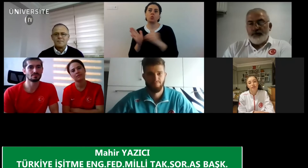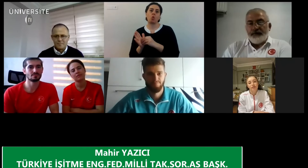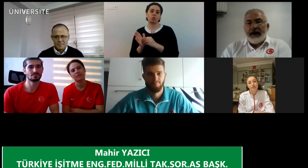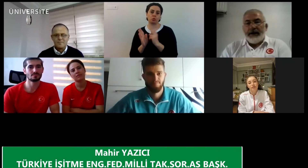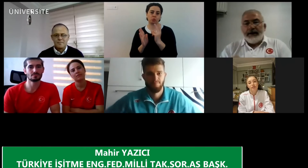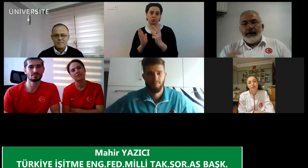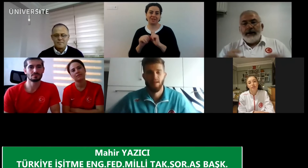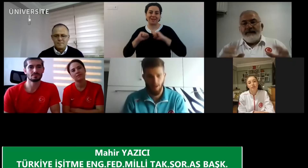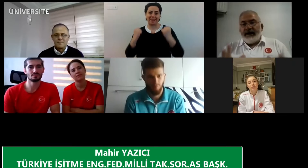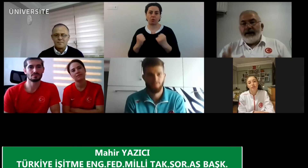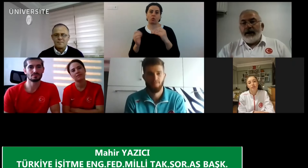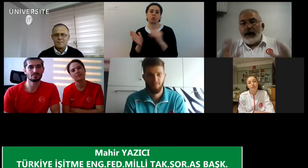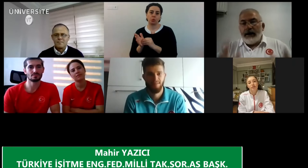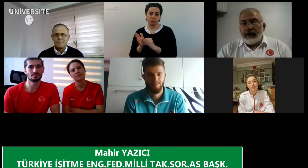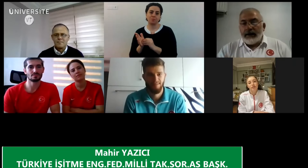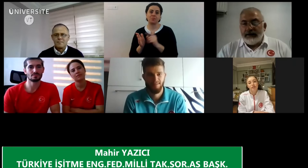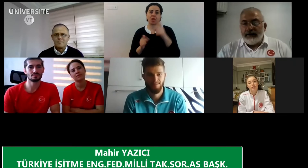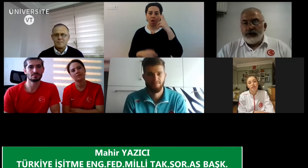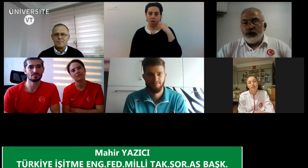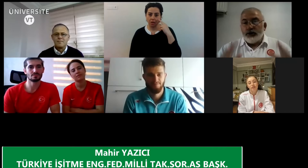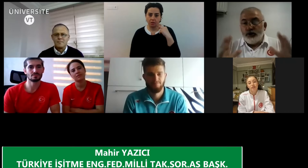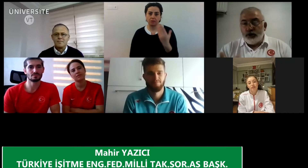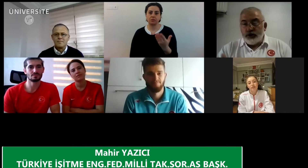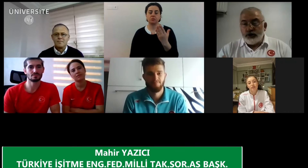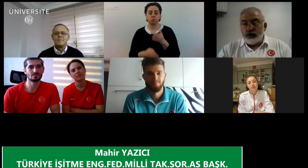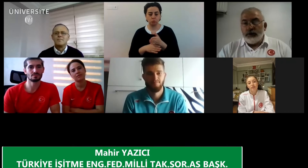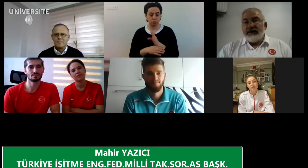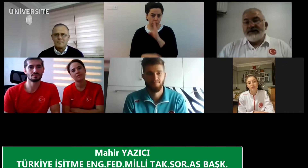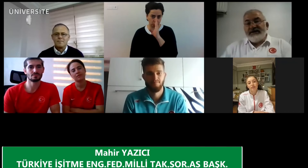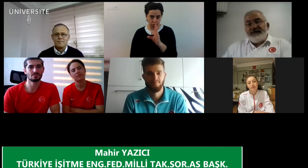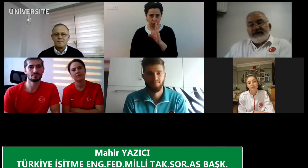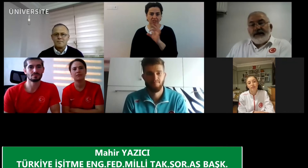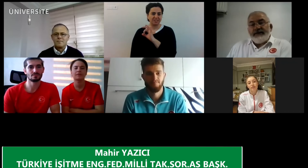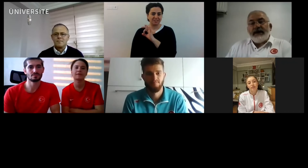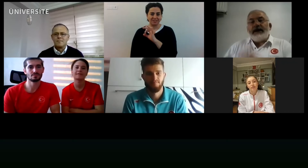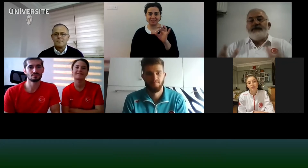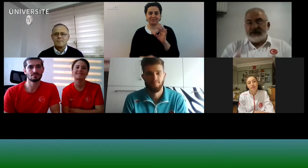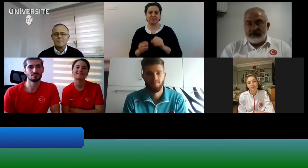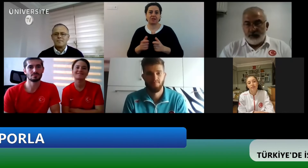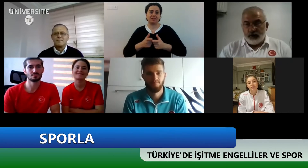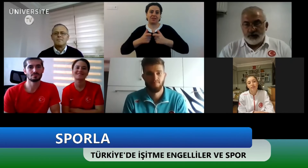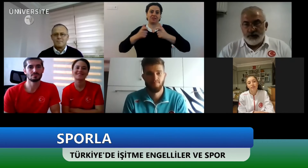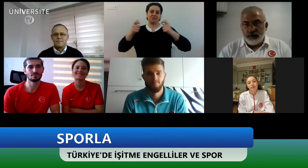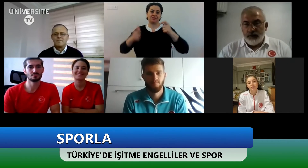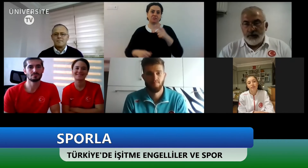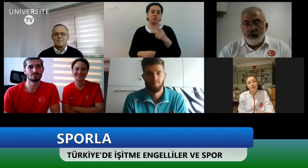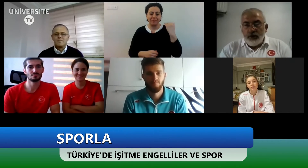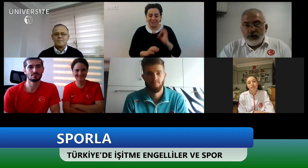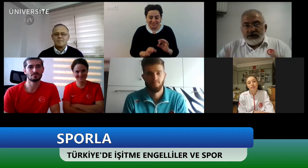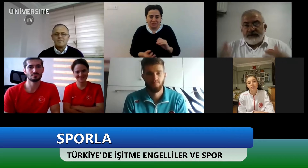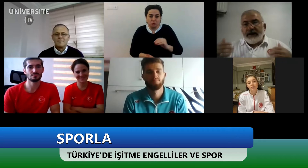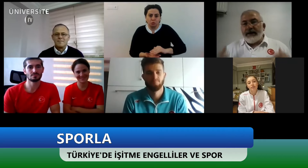sporcu. Yani ve ahlaklı, dürüst, sıfırdan gelen bir sporcu.